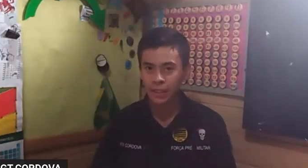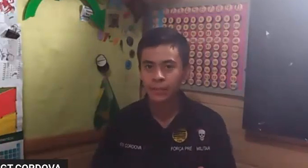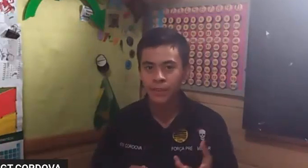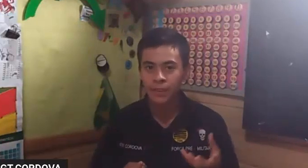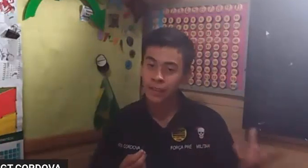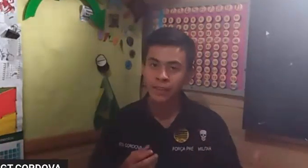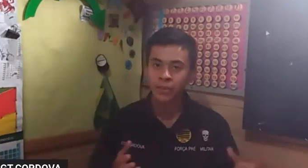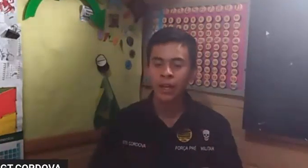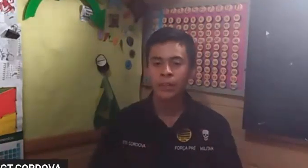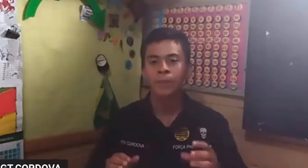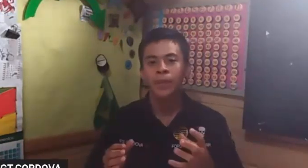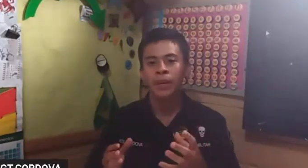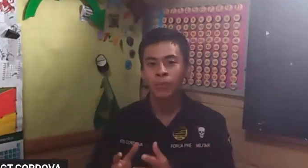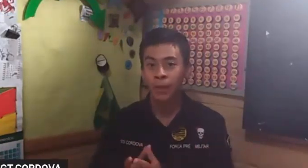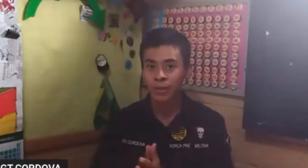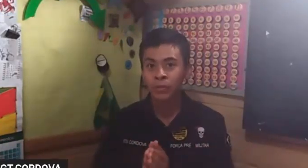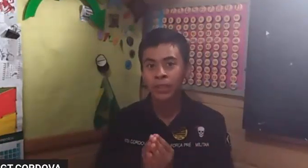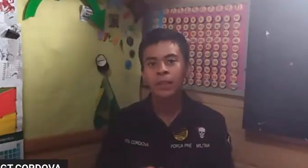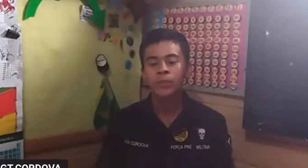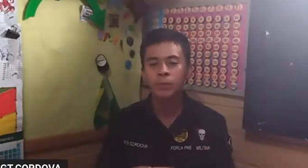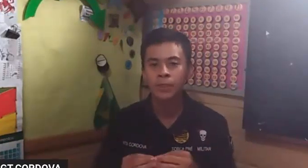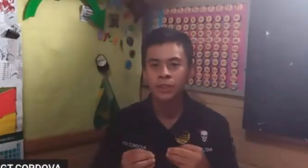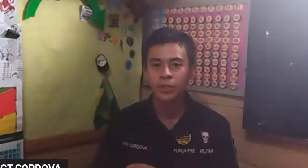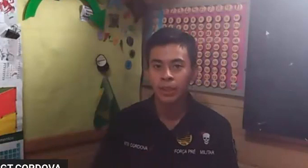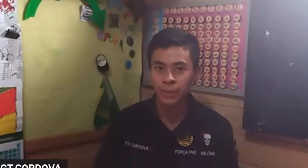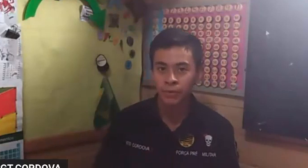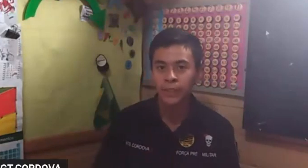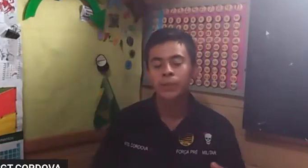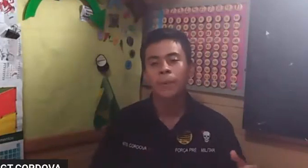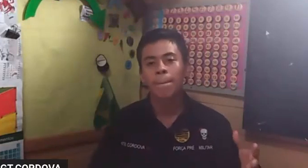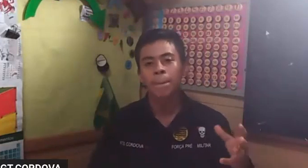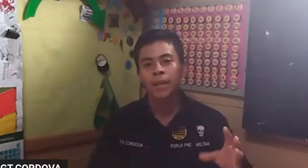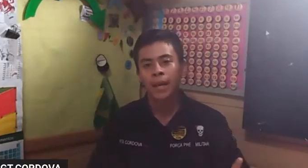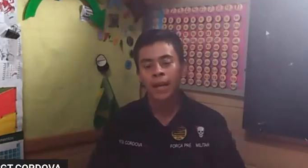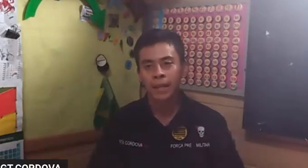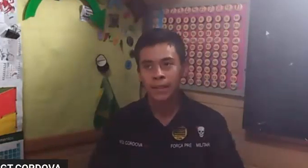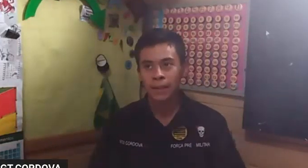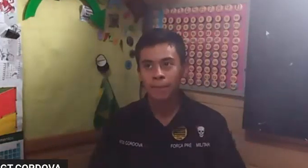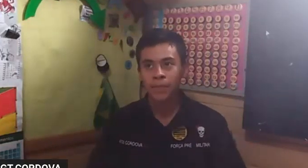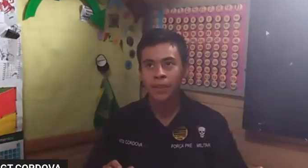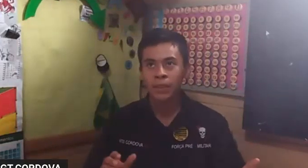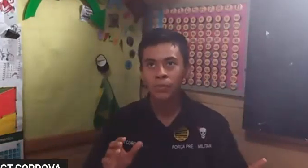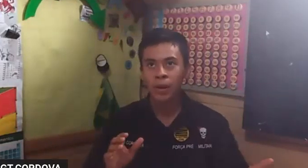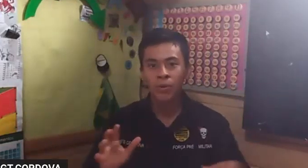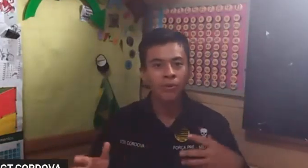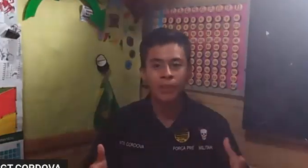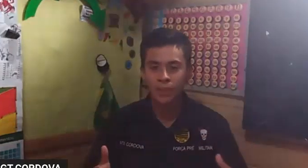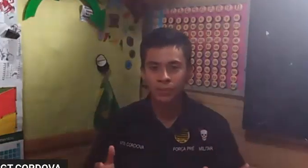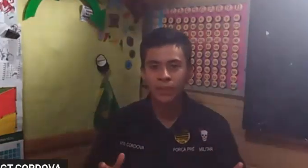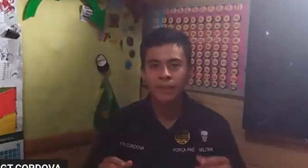dizer se está certo ou errado. Um detalhe muito importante que eu acabei não falando é que não é o governo, por